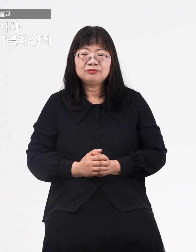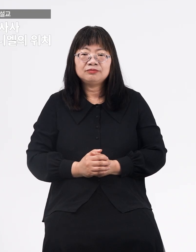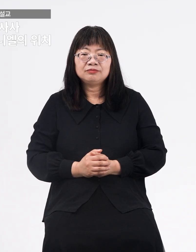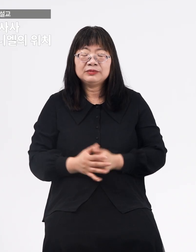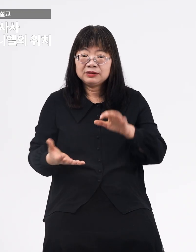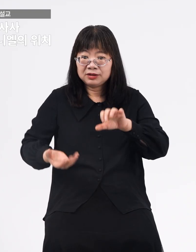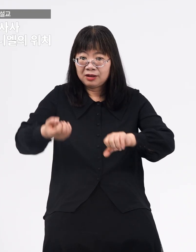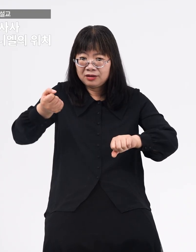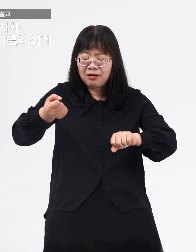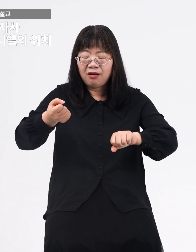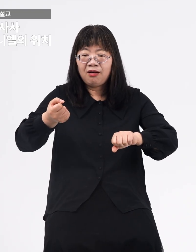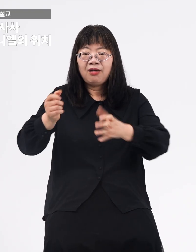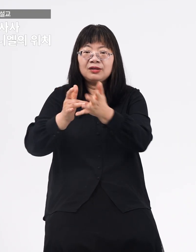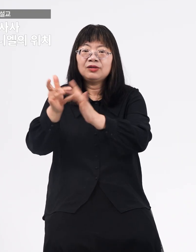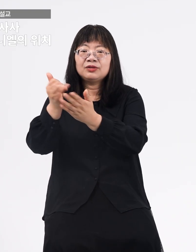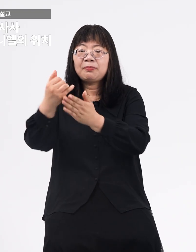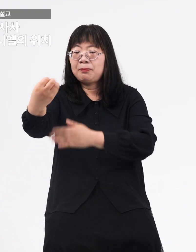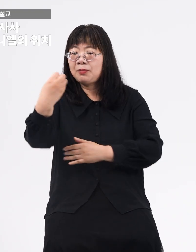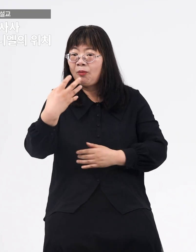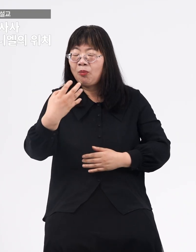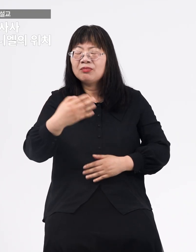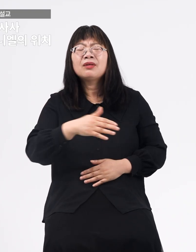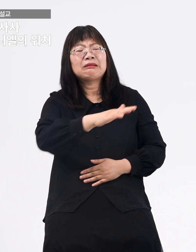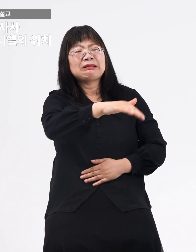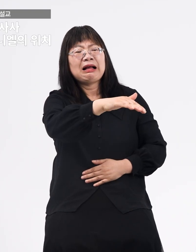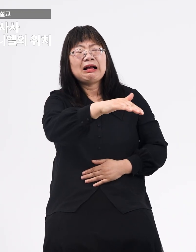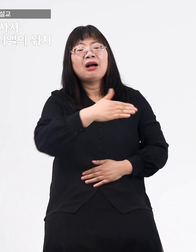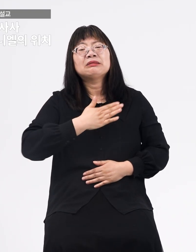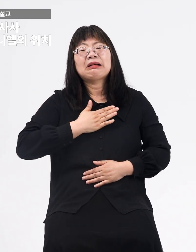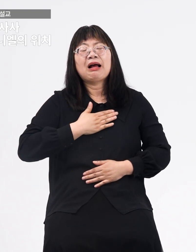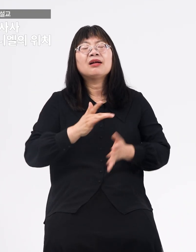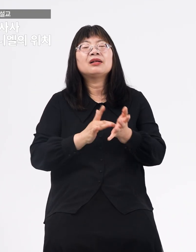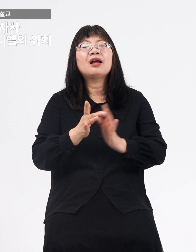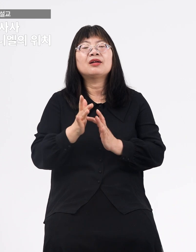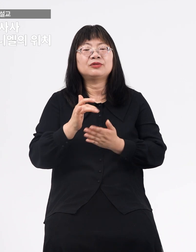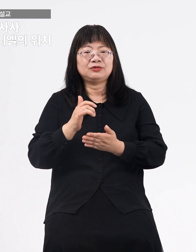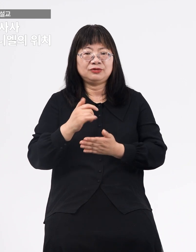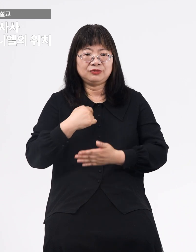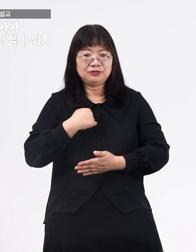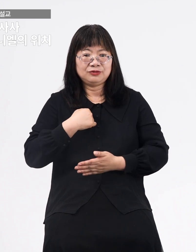그러자 얘들아, 나다. 두려워하지 마라.